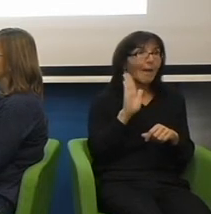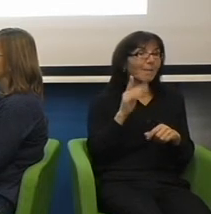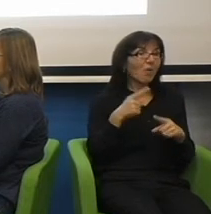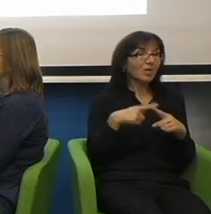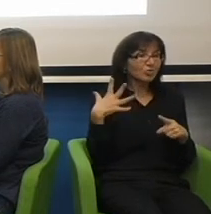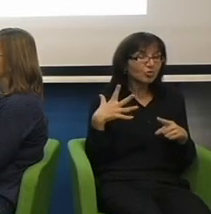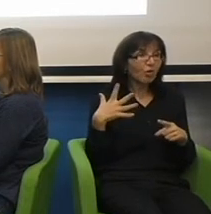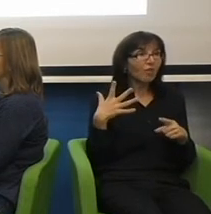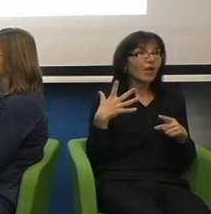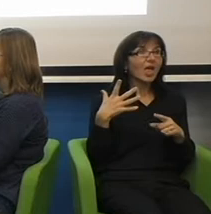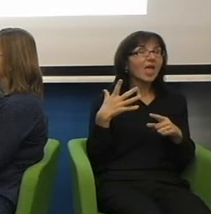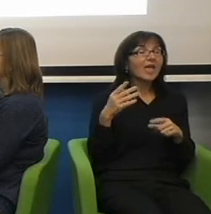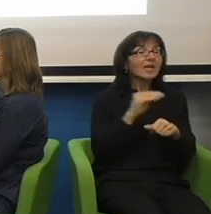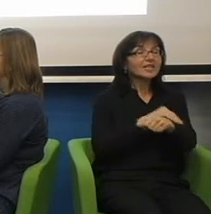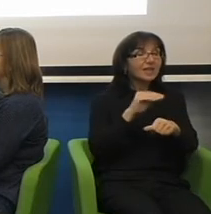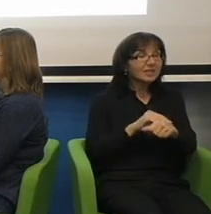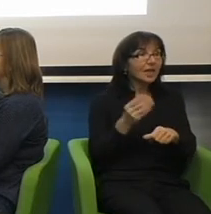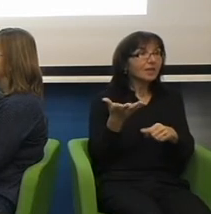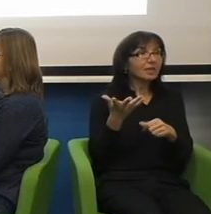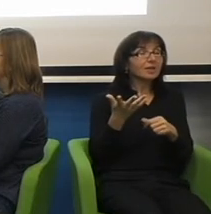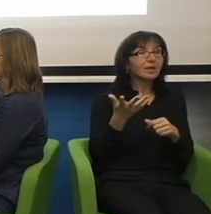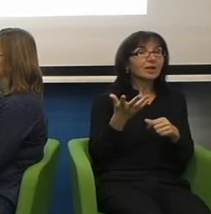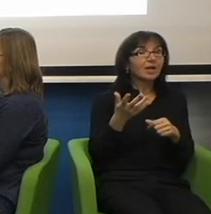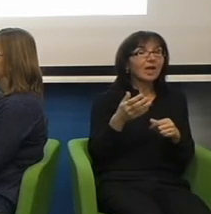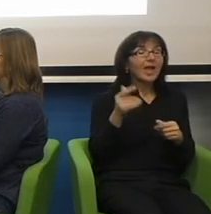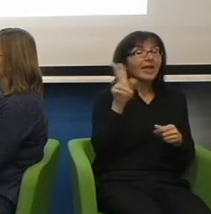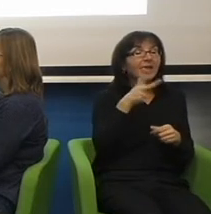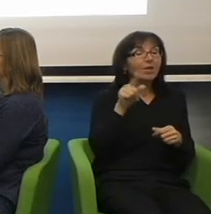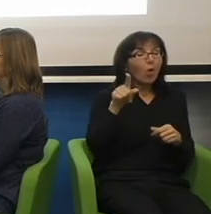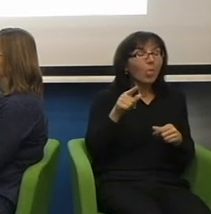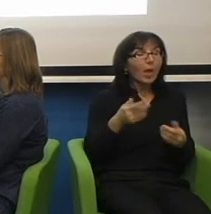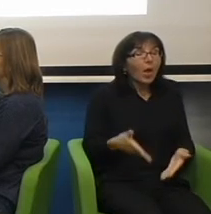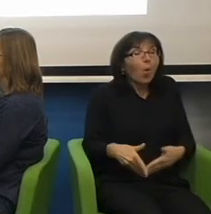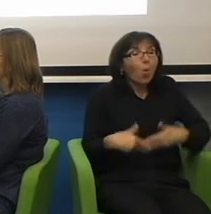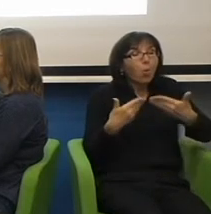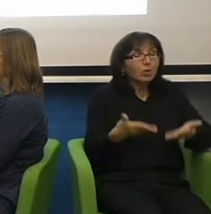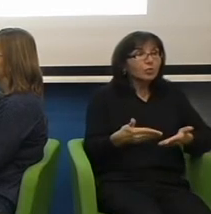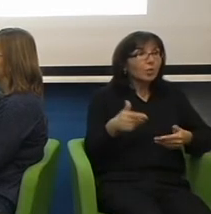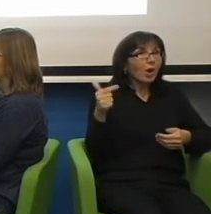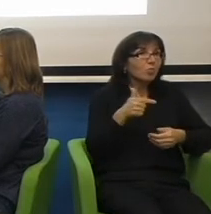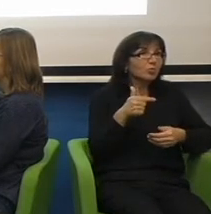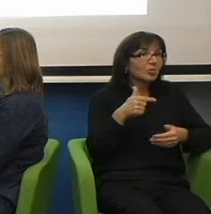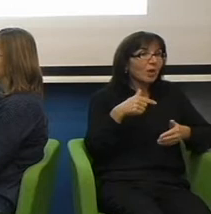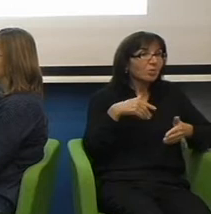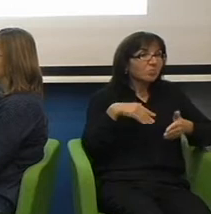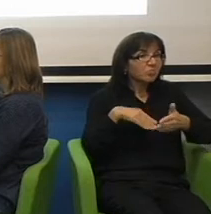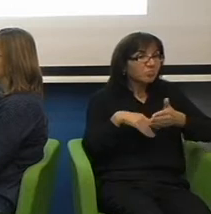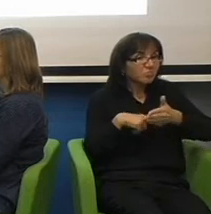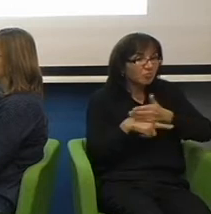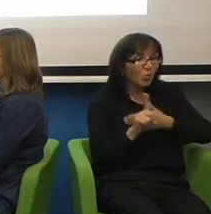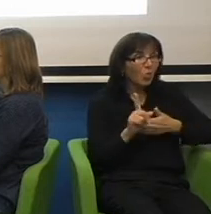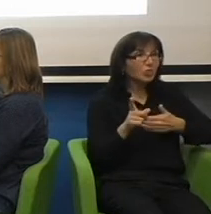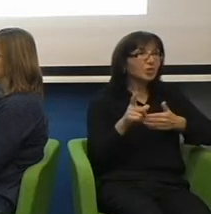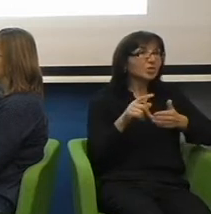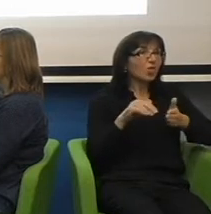zasady moralne i ona na ten czas, kiedy była w ciąży, rodziła, musiała tak naprawdę zniknąć z tej organizacji. Czy to był powód jej odejścia,